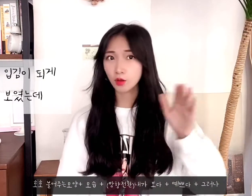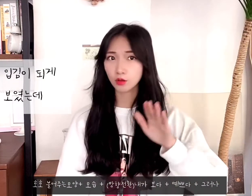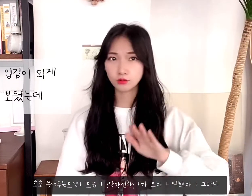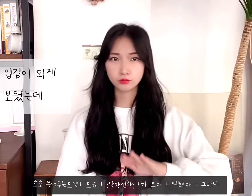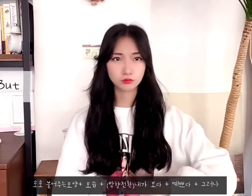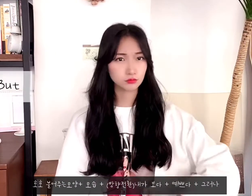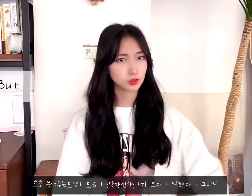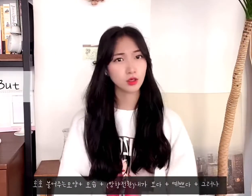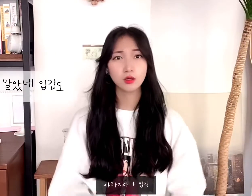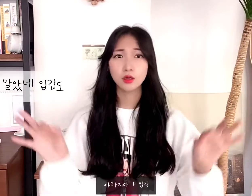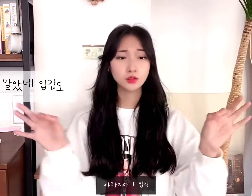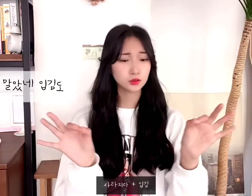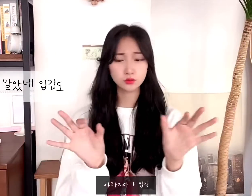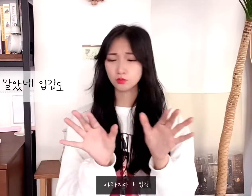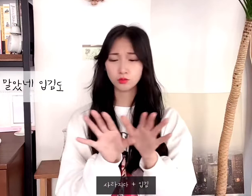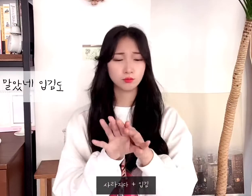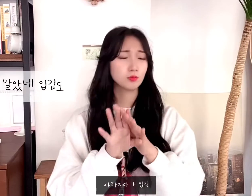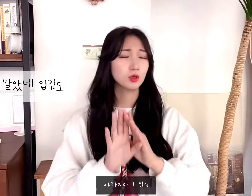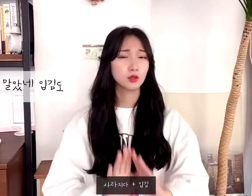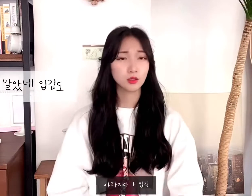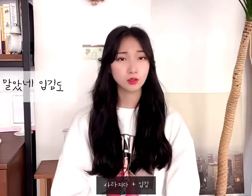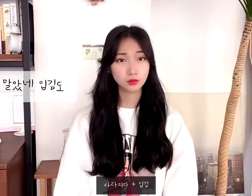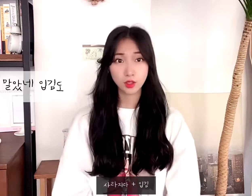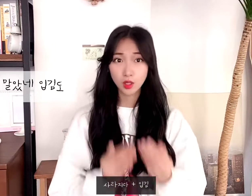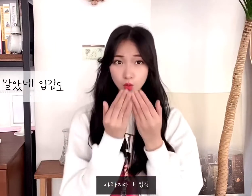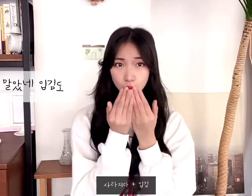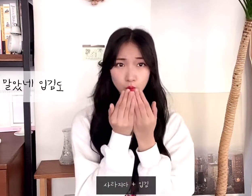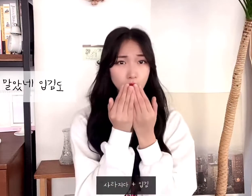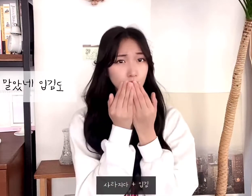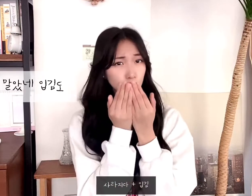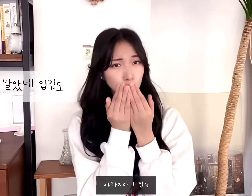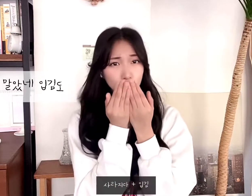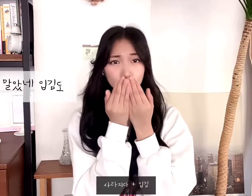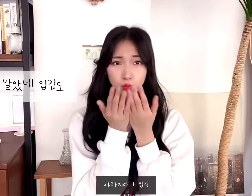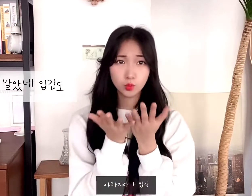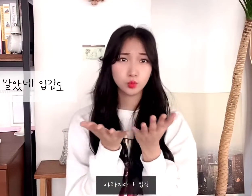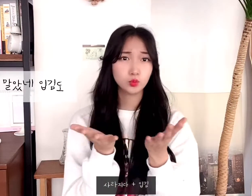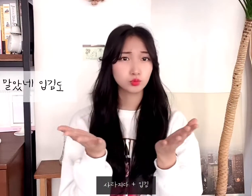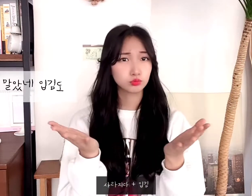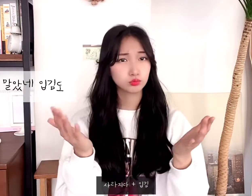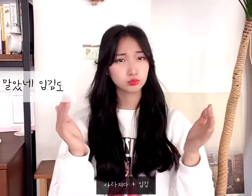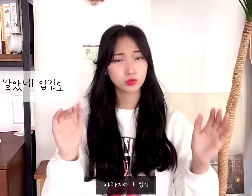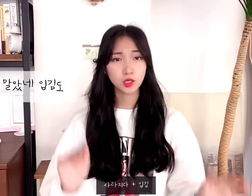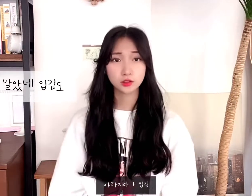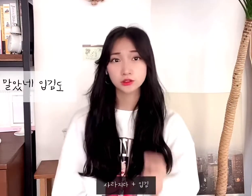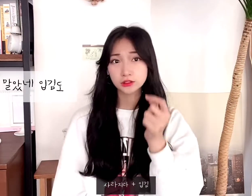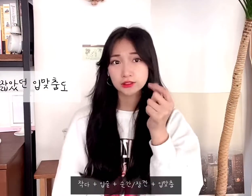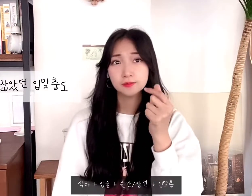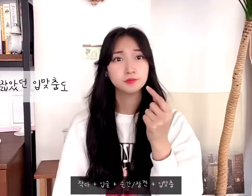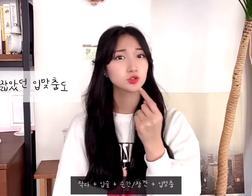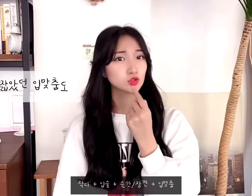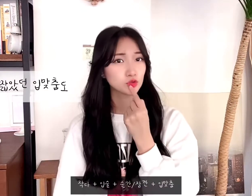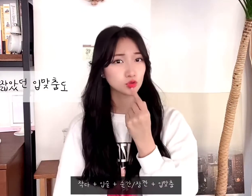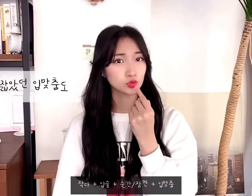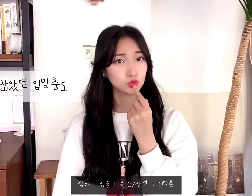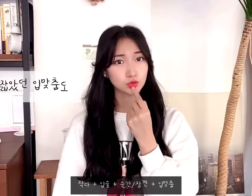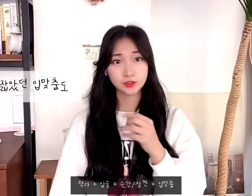사라지고 말았네 입김 더 작은 입술